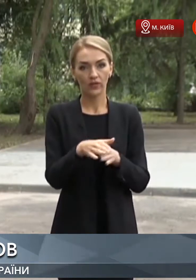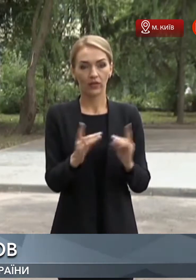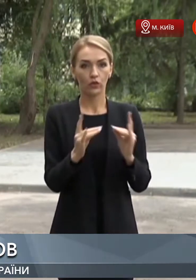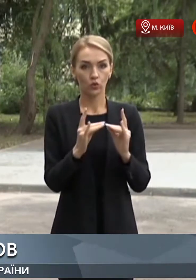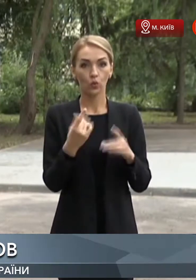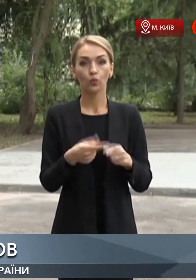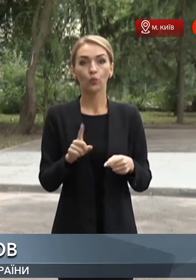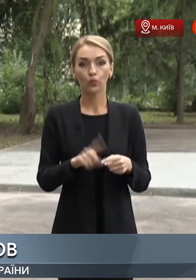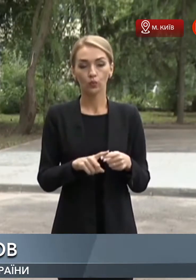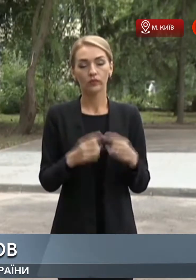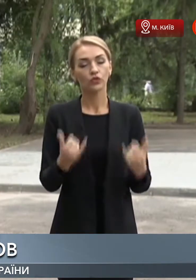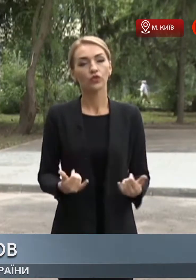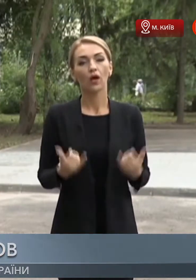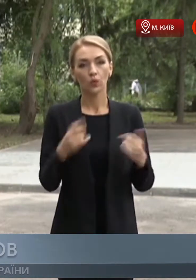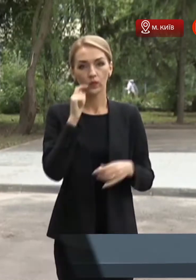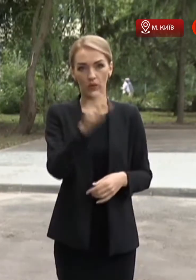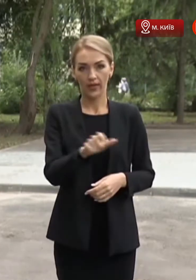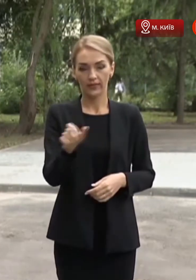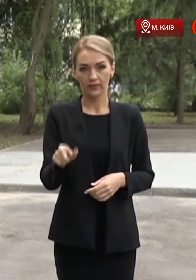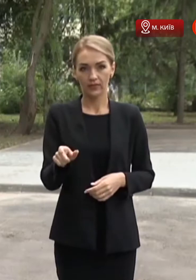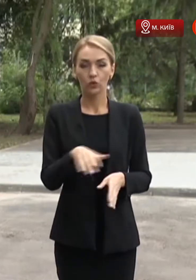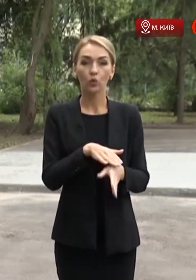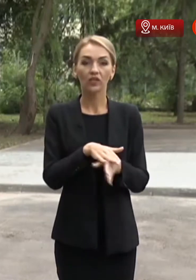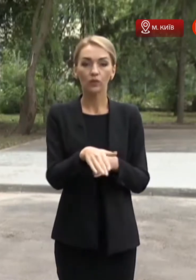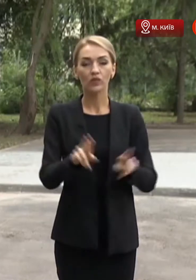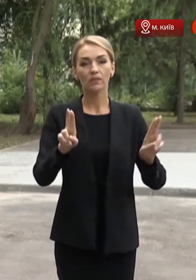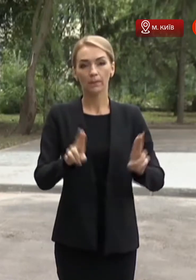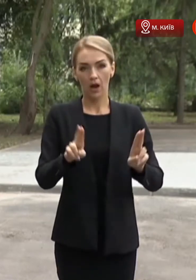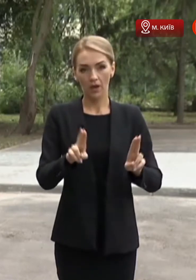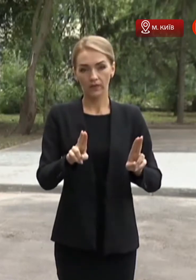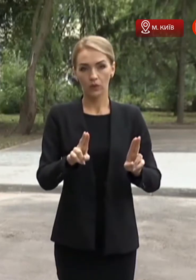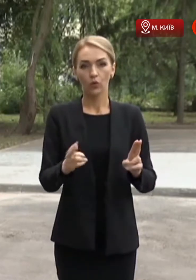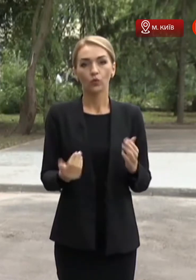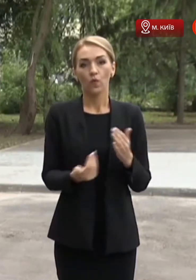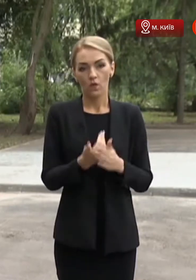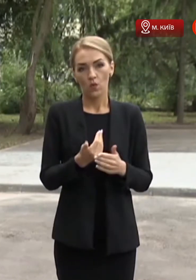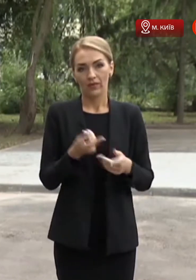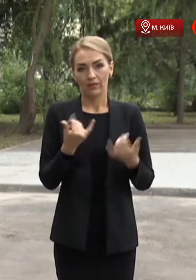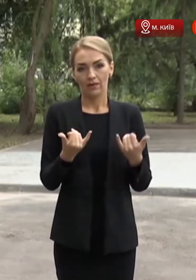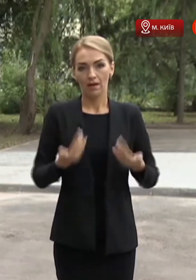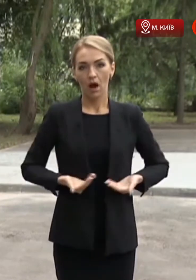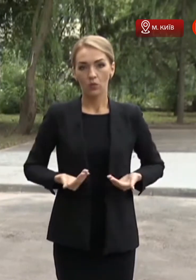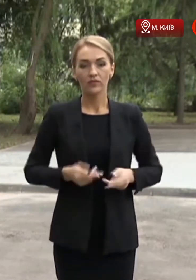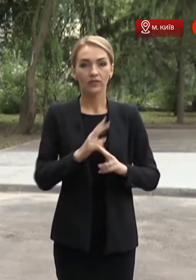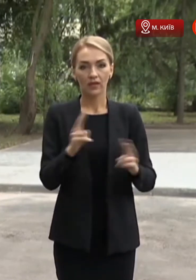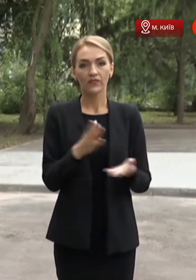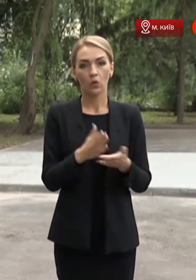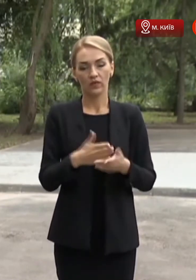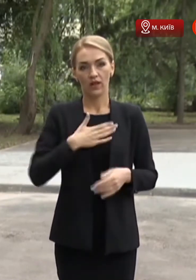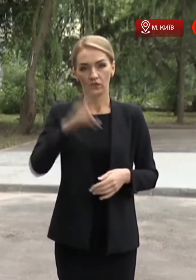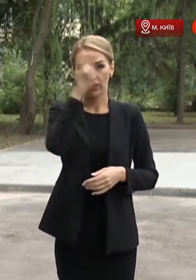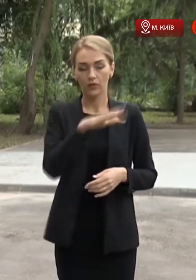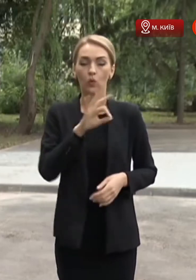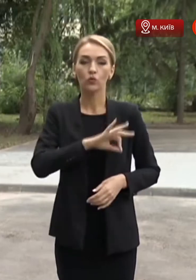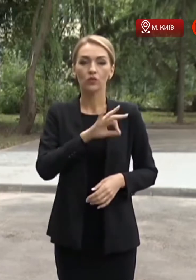Тому, шановні українці, дотримуйтесь правил, правил нової реальності, які встановлені в нашій країні.